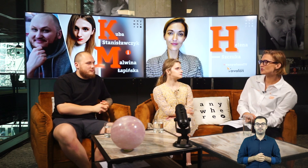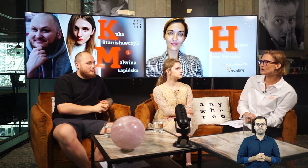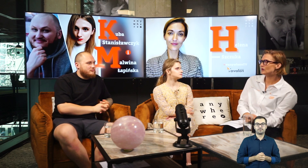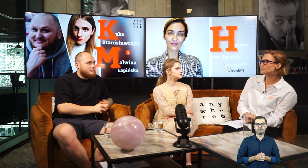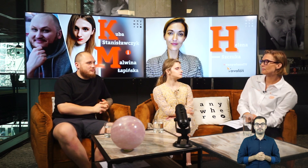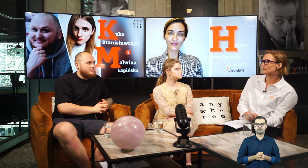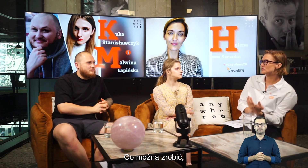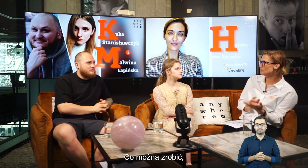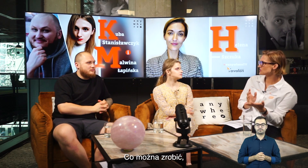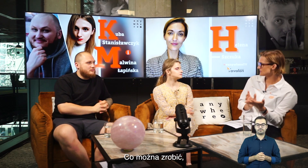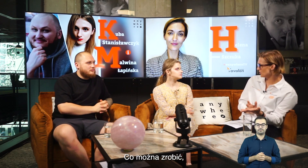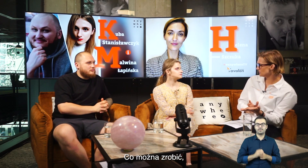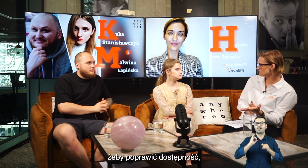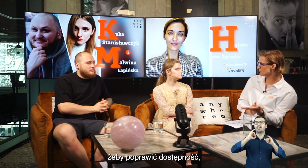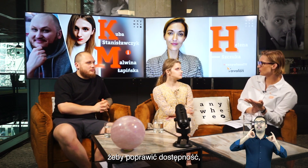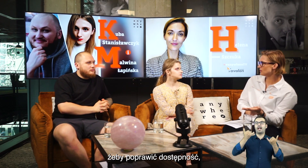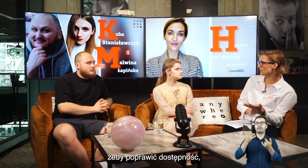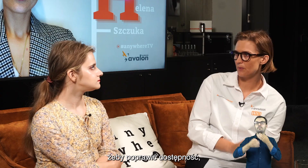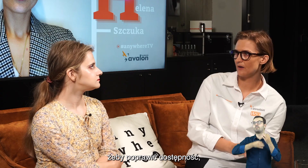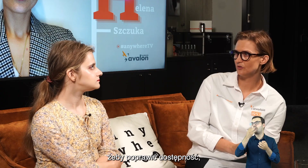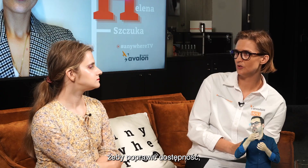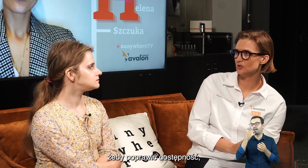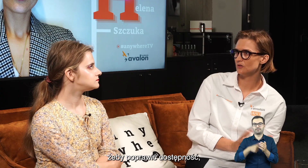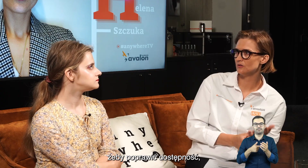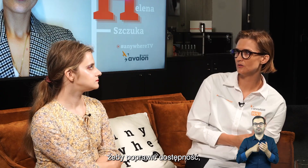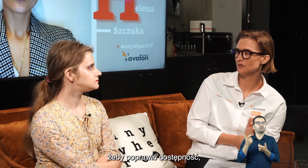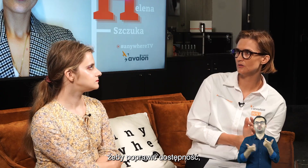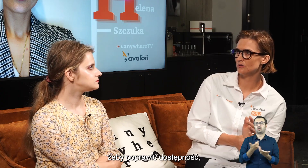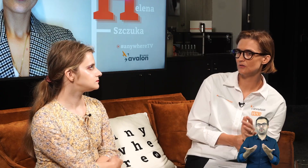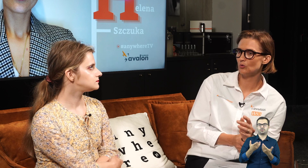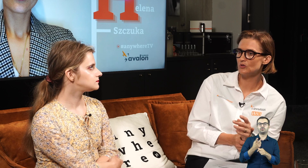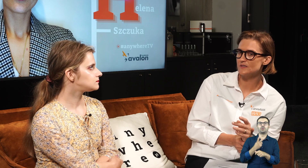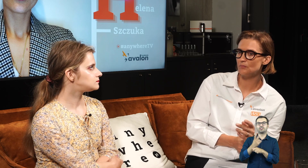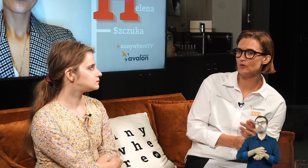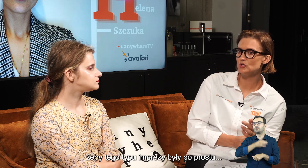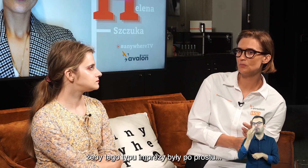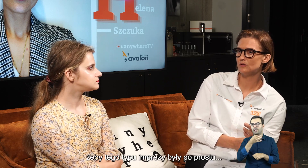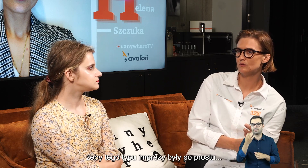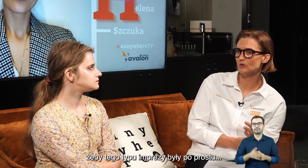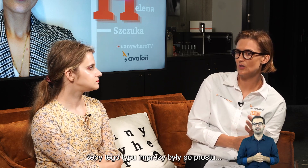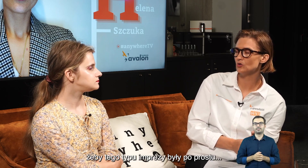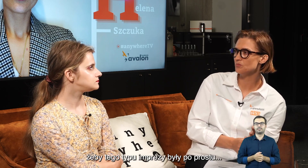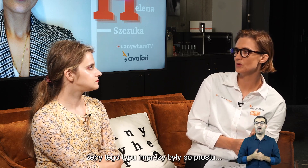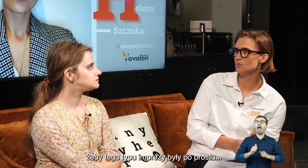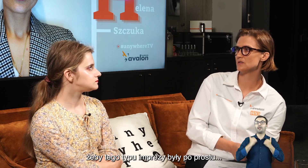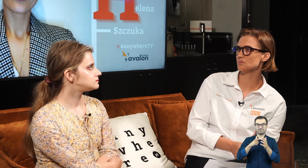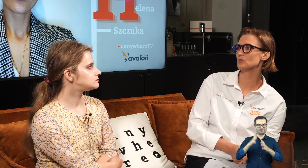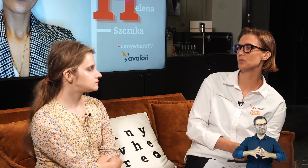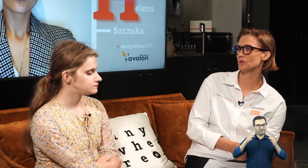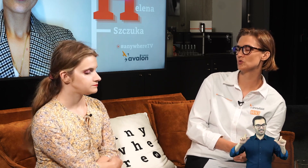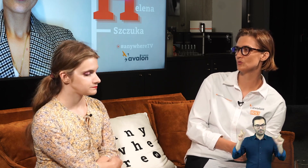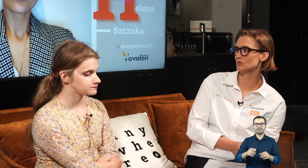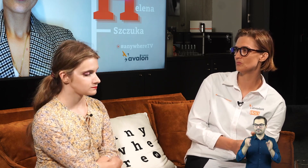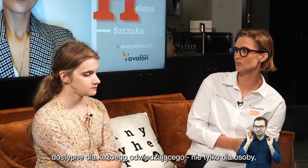jest dużo co można zrobić, żeby w ogóle poprawić tę dostępność, żeby tego typu imprezy były